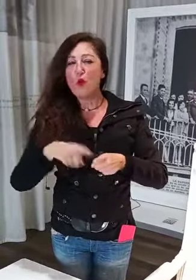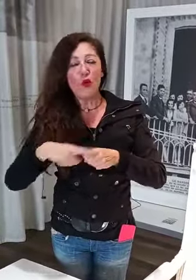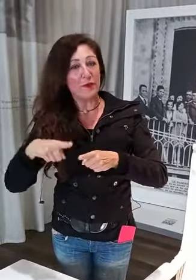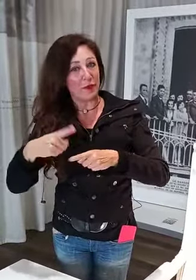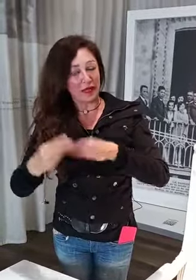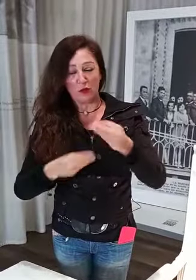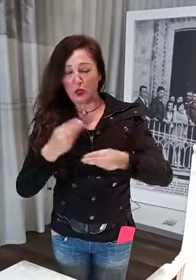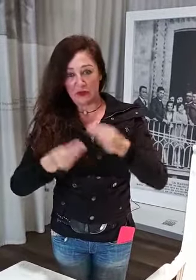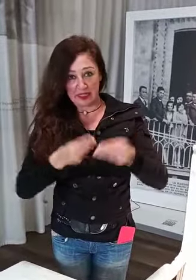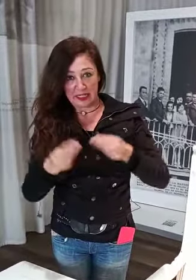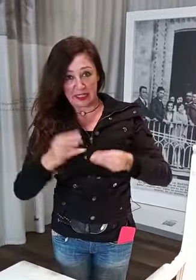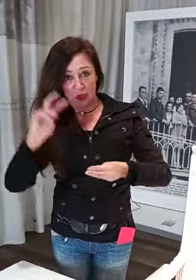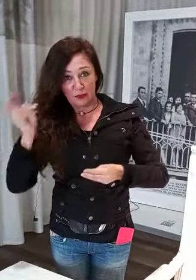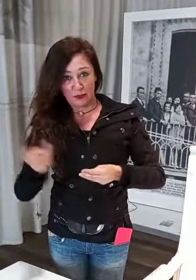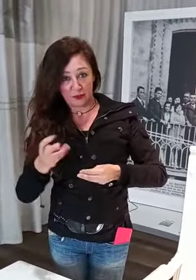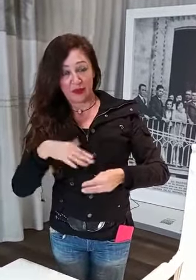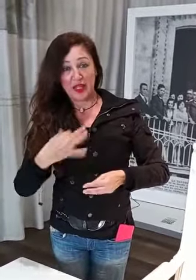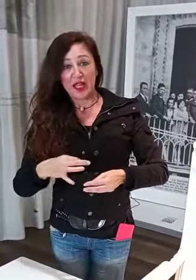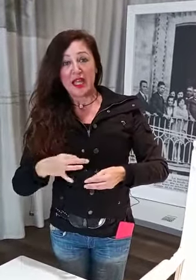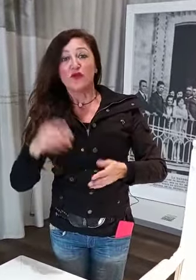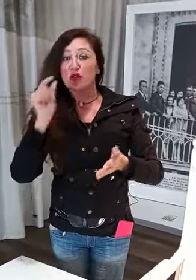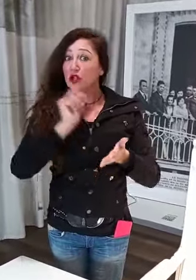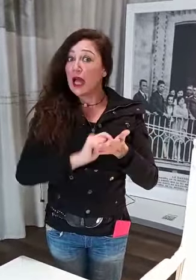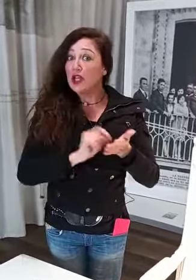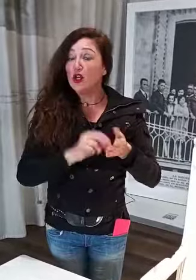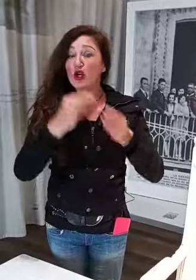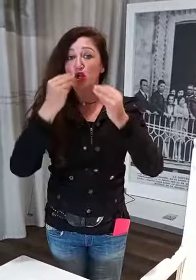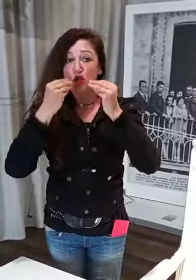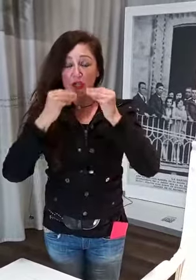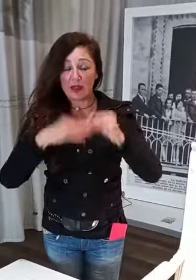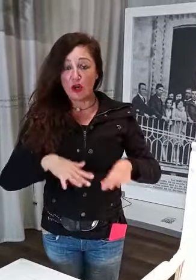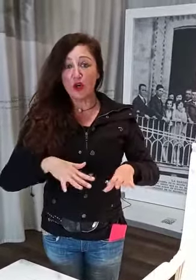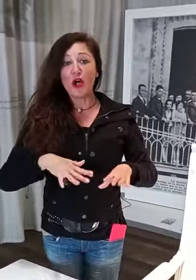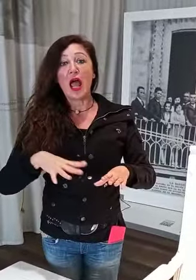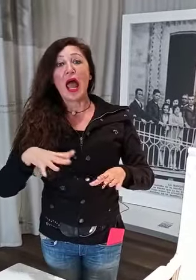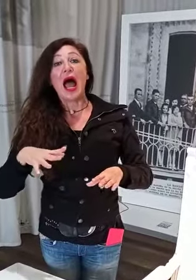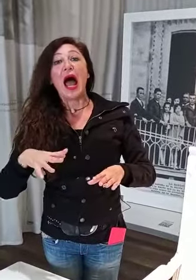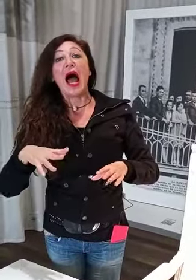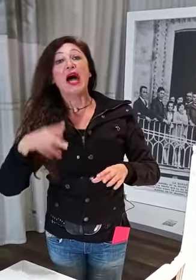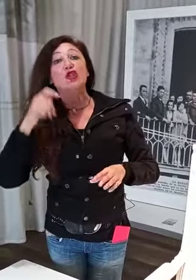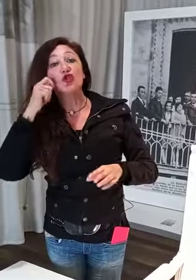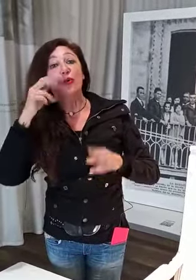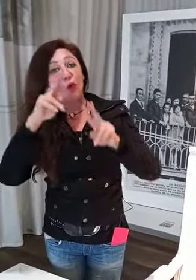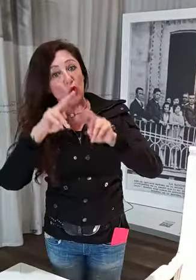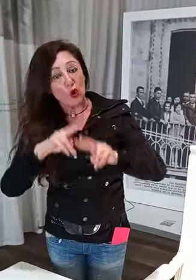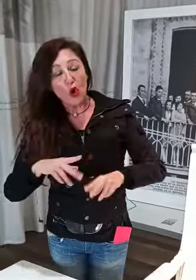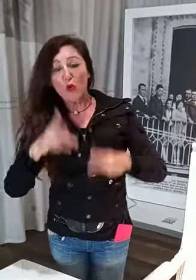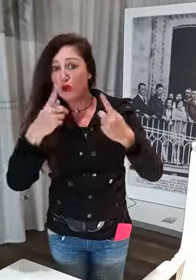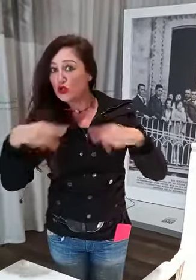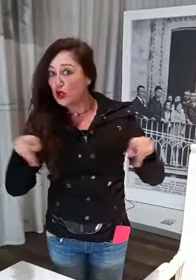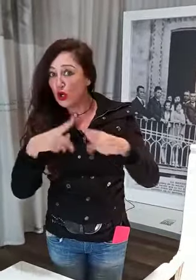muy polifacético. Fue notario, historiador, antropólogo,